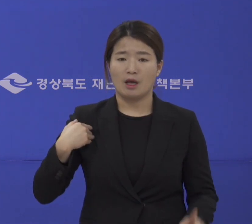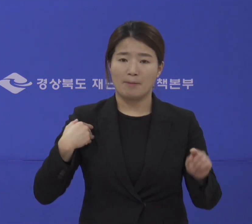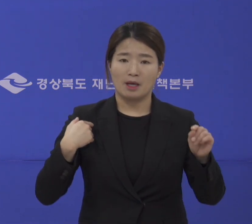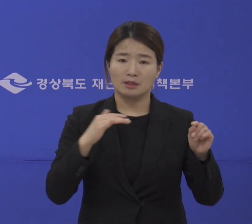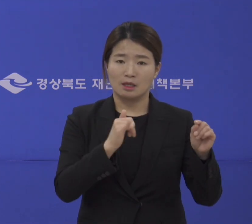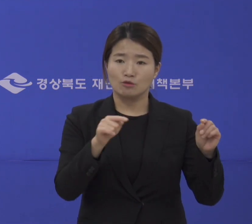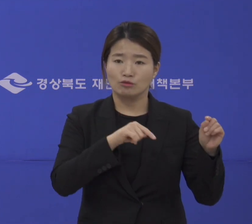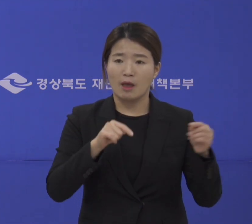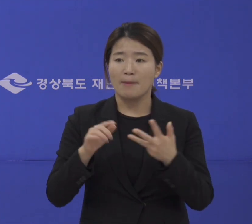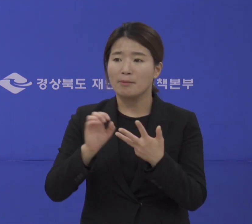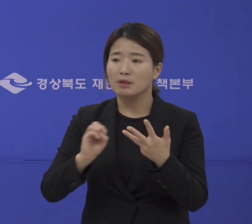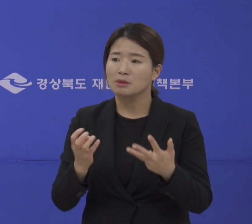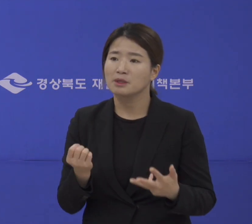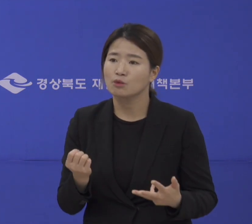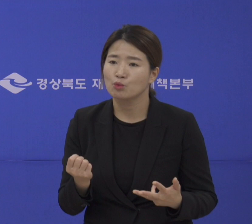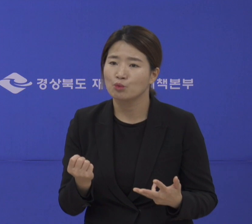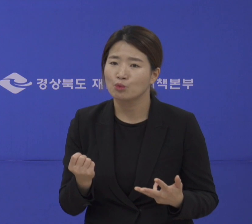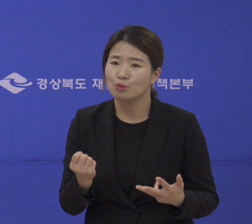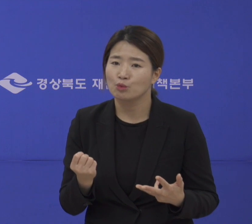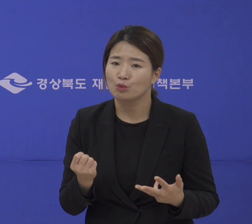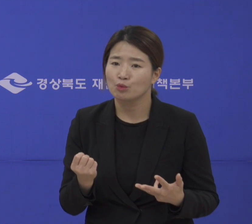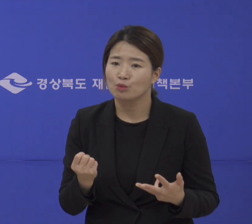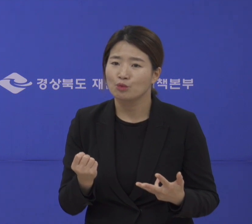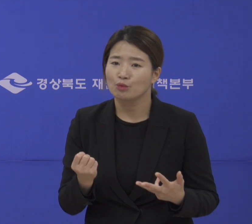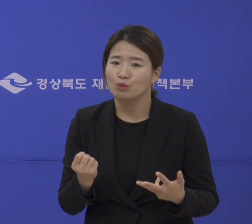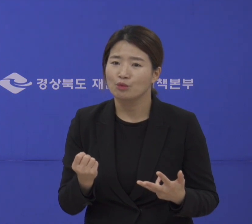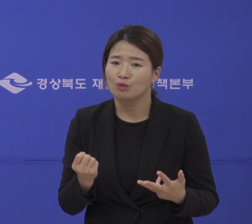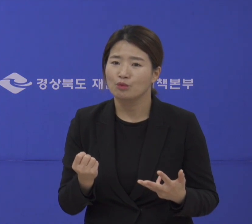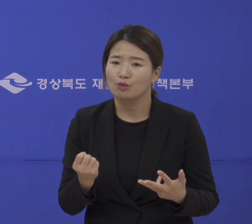만명 중에 8%몇 명입니까?